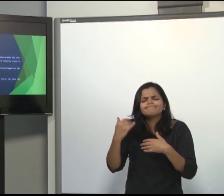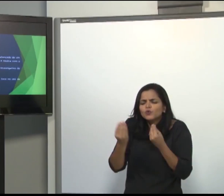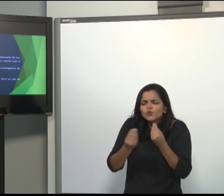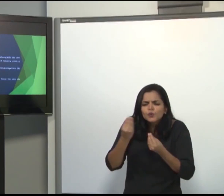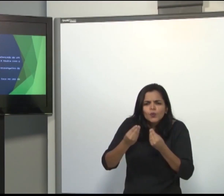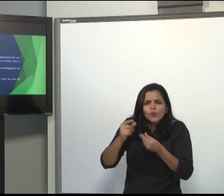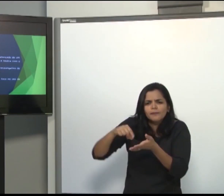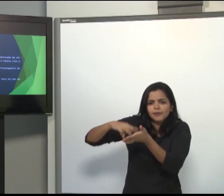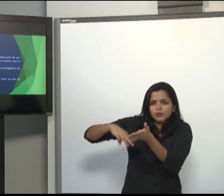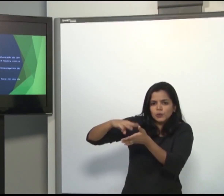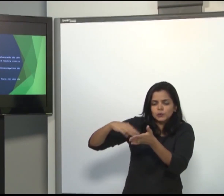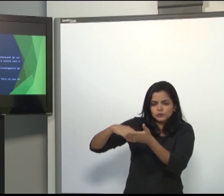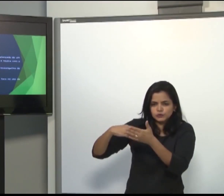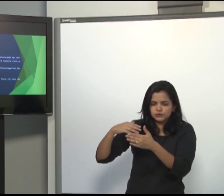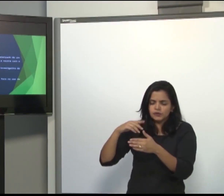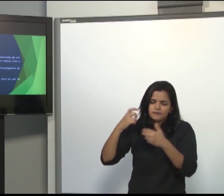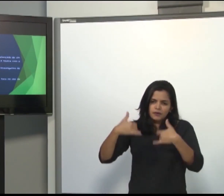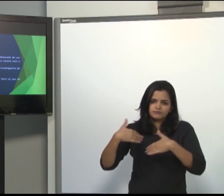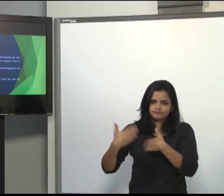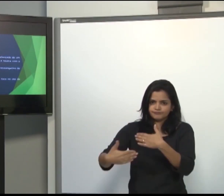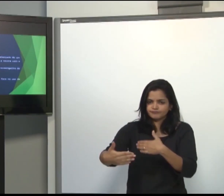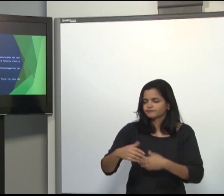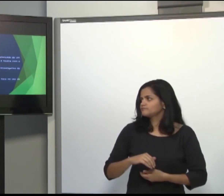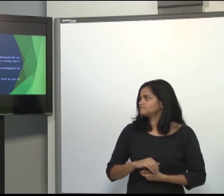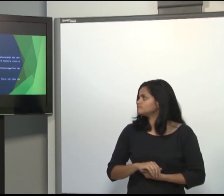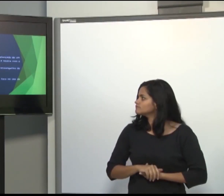Então, ele explica sobre metodologias. Vamos ver.